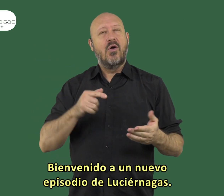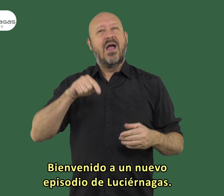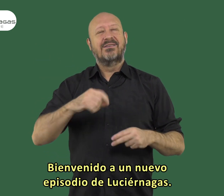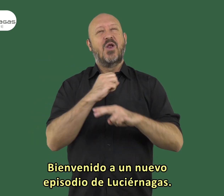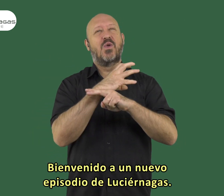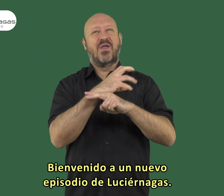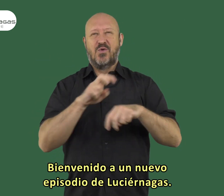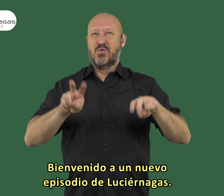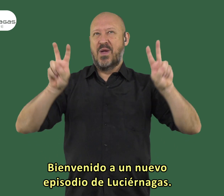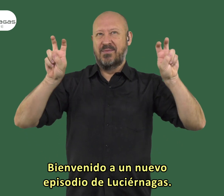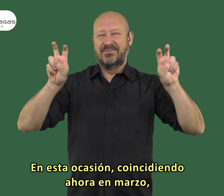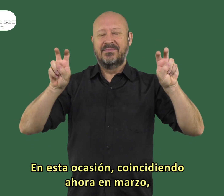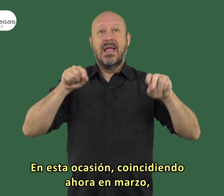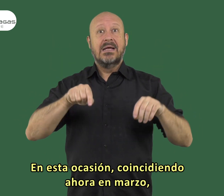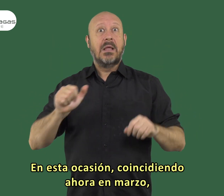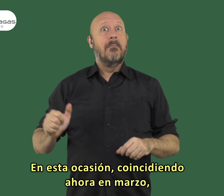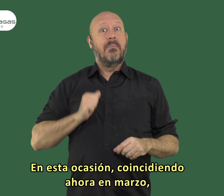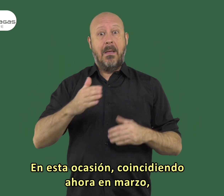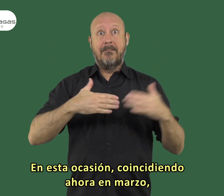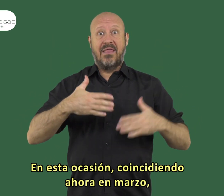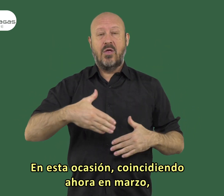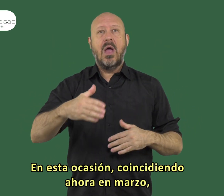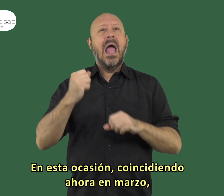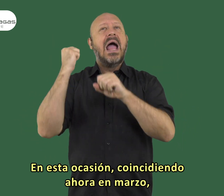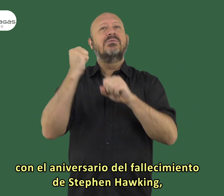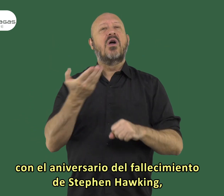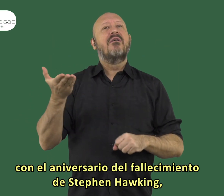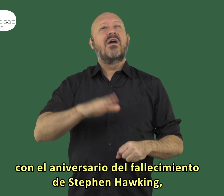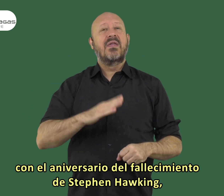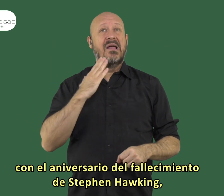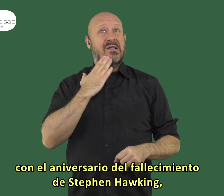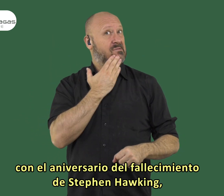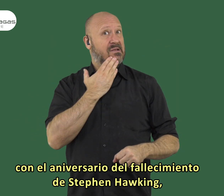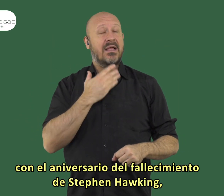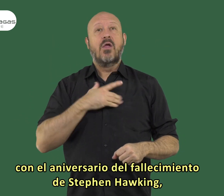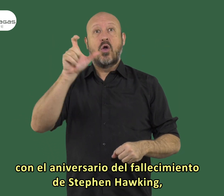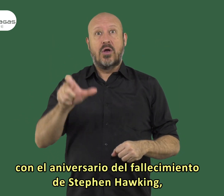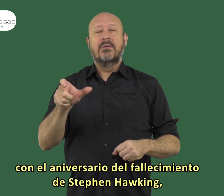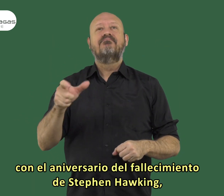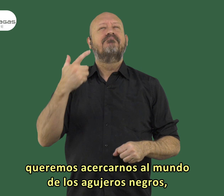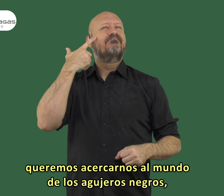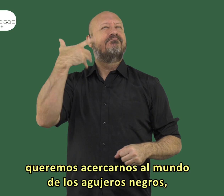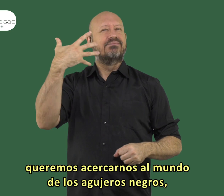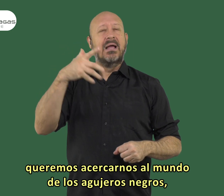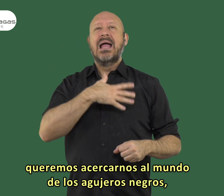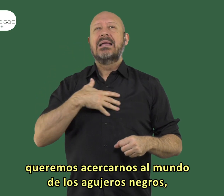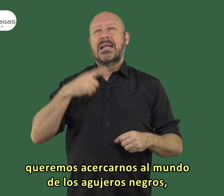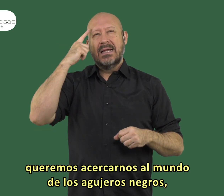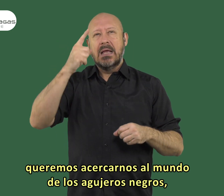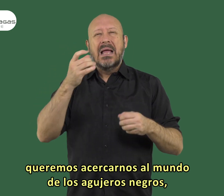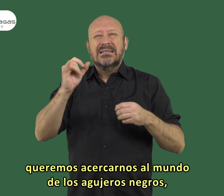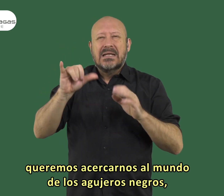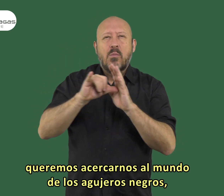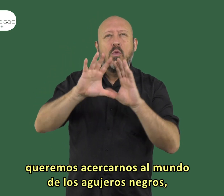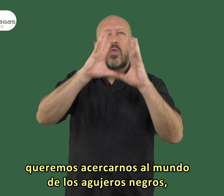Bienvenido a un nuevo episodio de Luciérnagas. En esta ocasión, coincidiendo ahora en marzo con el aniversario del fallecimiento de Stephen Hawking, queremos acercarnos